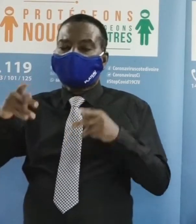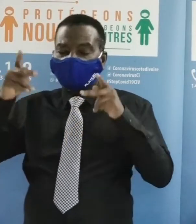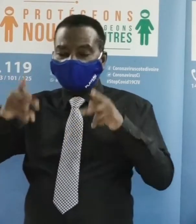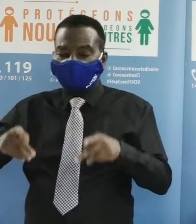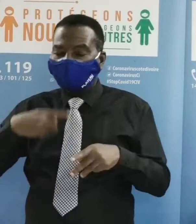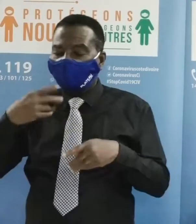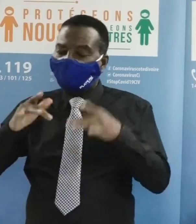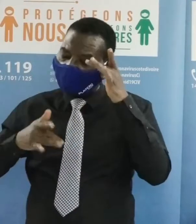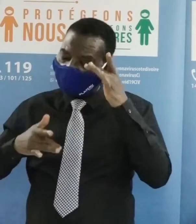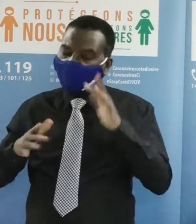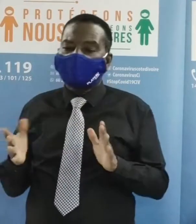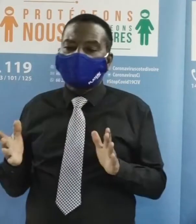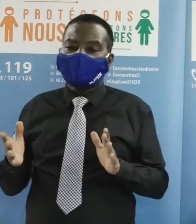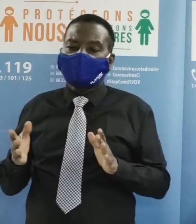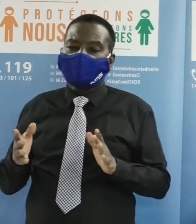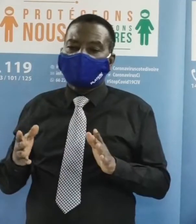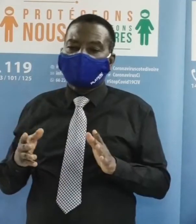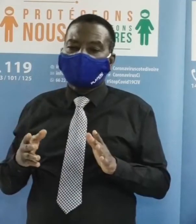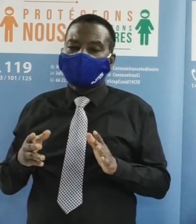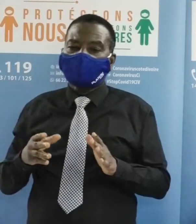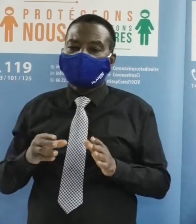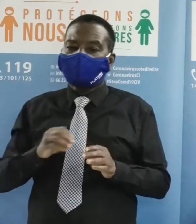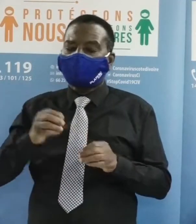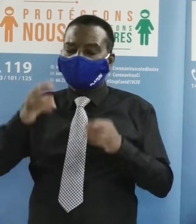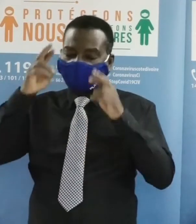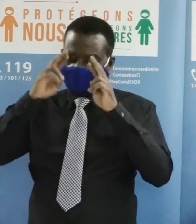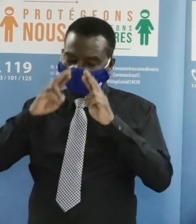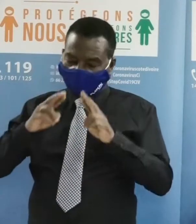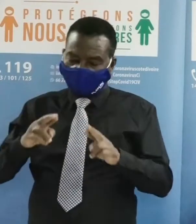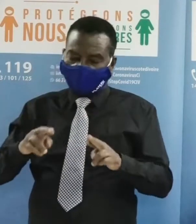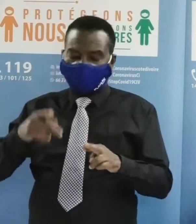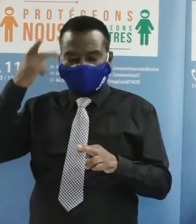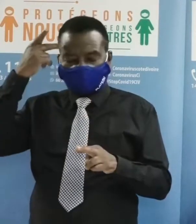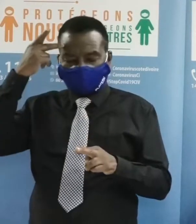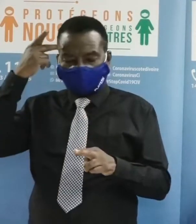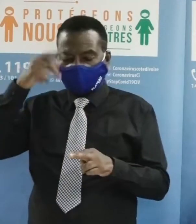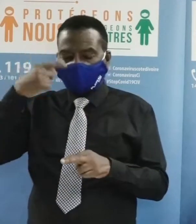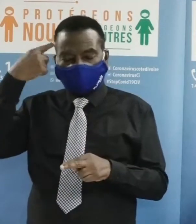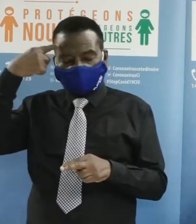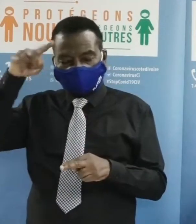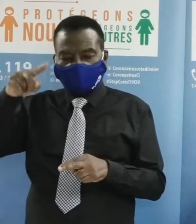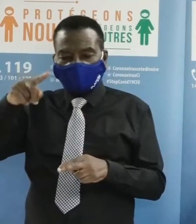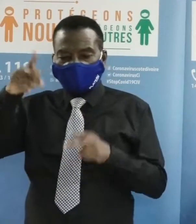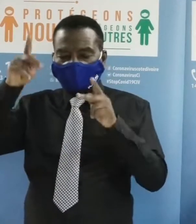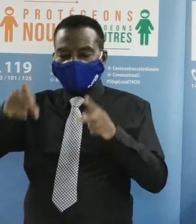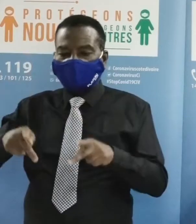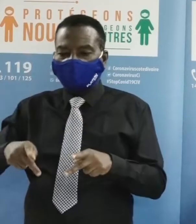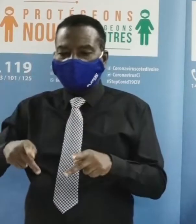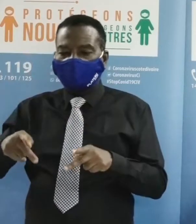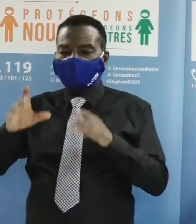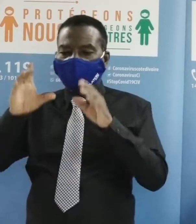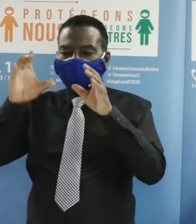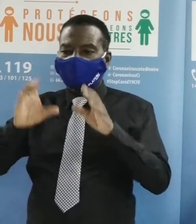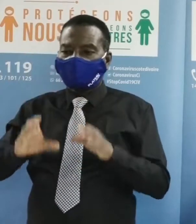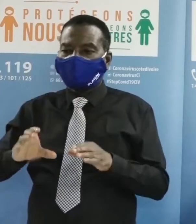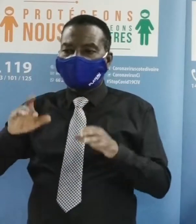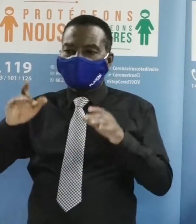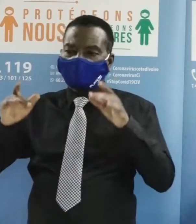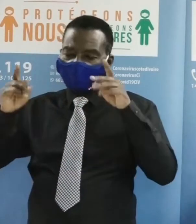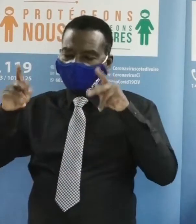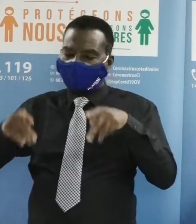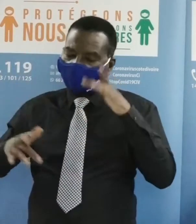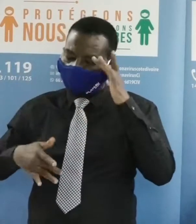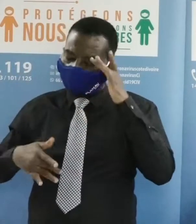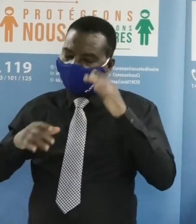ces deux personnes un peu de respect je pensais pour la personne humaine et pour les personnes qui sont malades qui sont